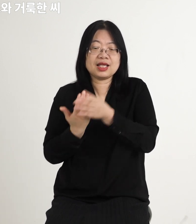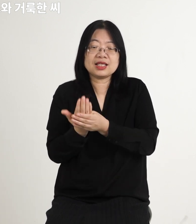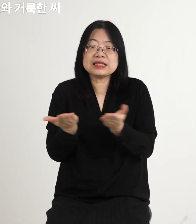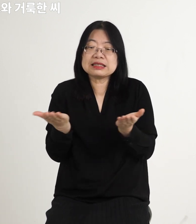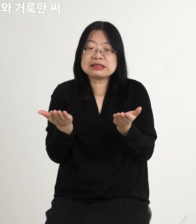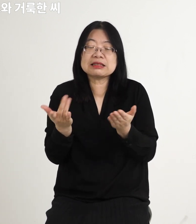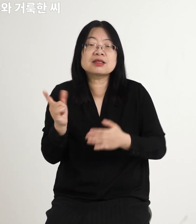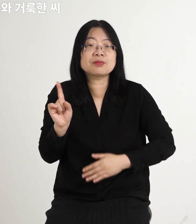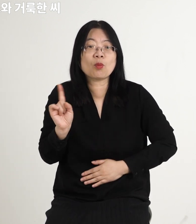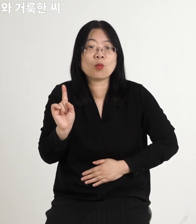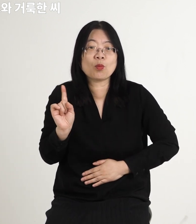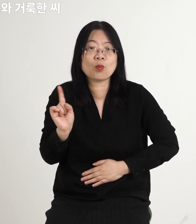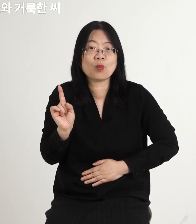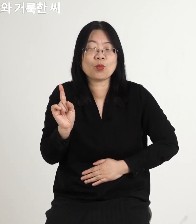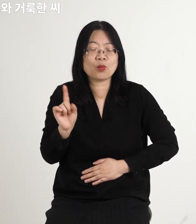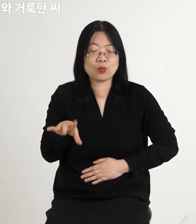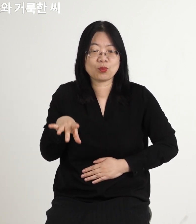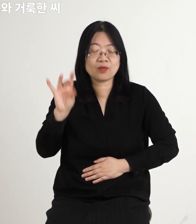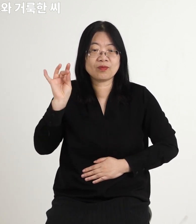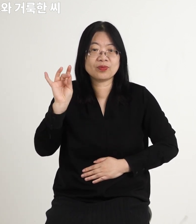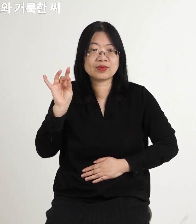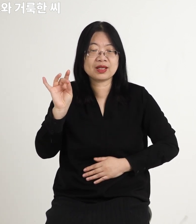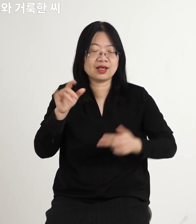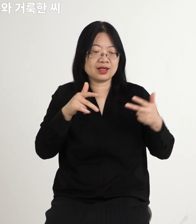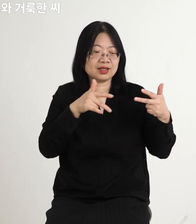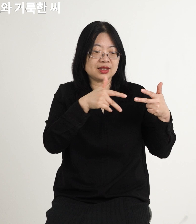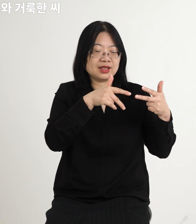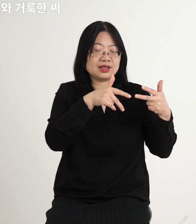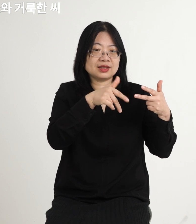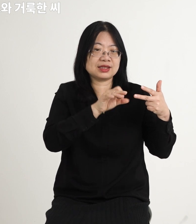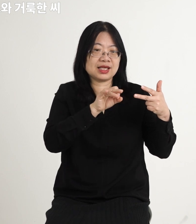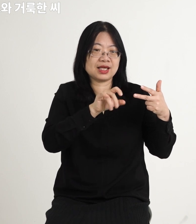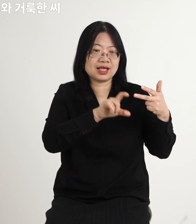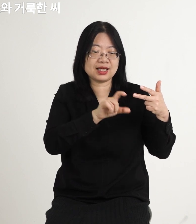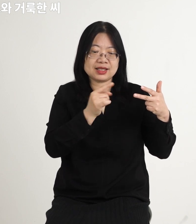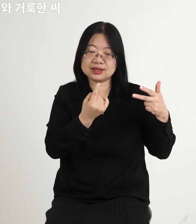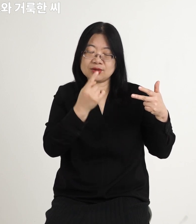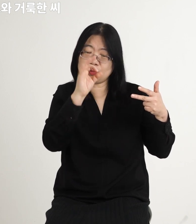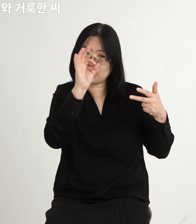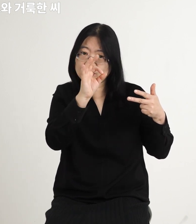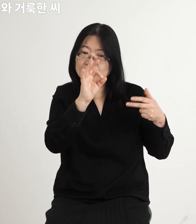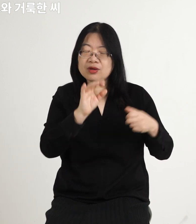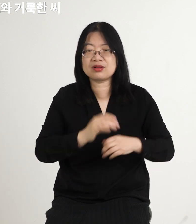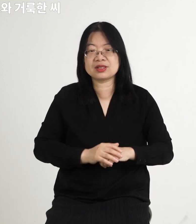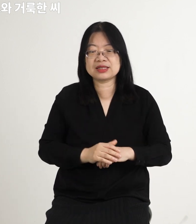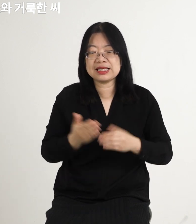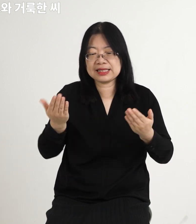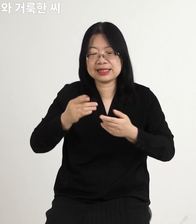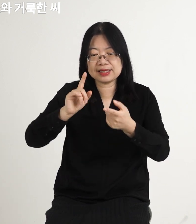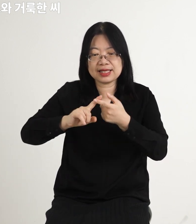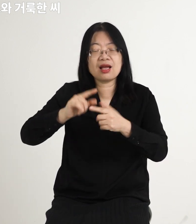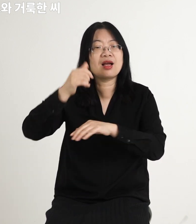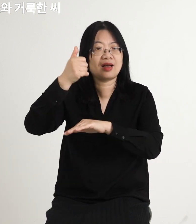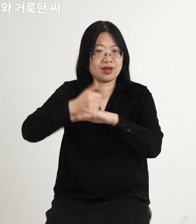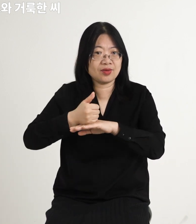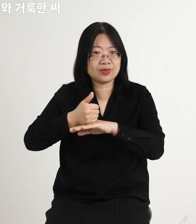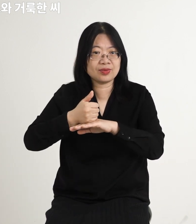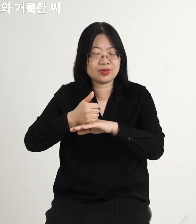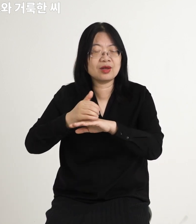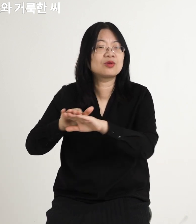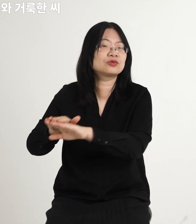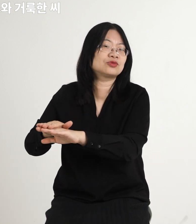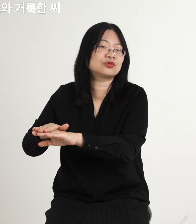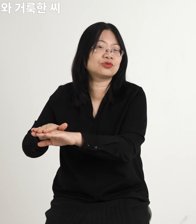있었는가? 우선 7장 1절은 어떤 일이 있었는데 그 있었던 일에 대한 결론을